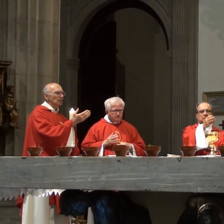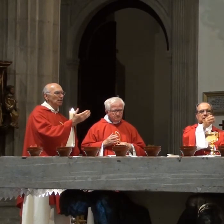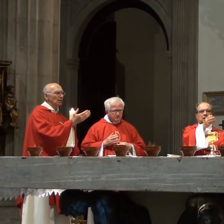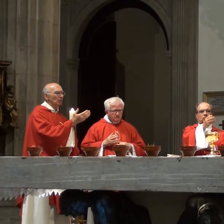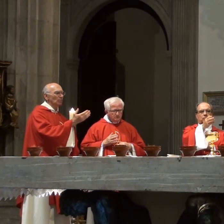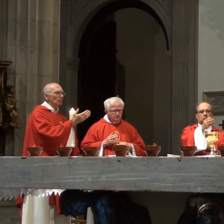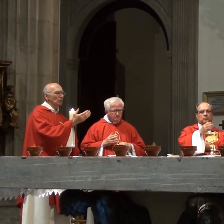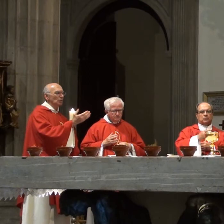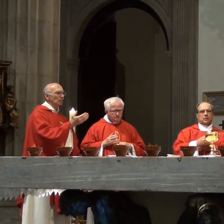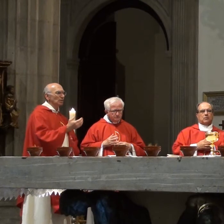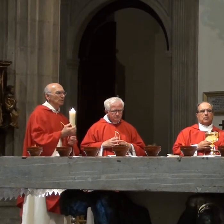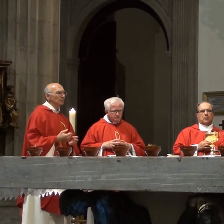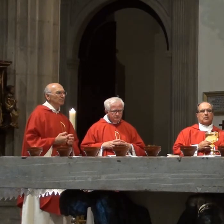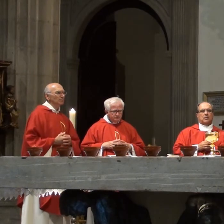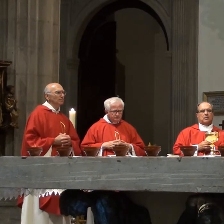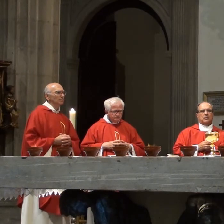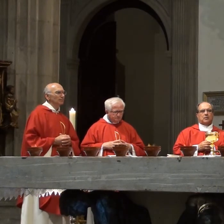que será entregado